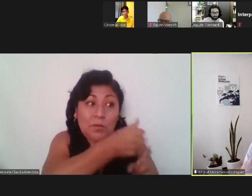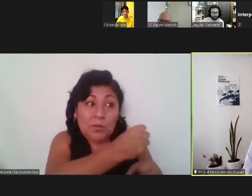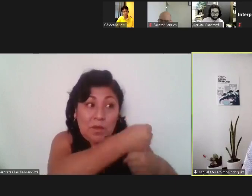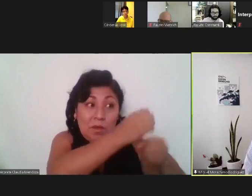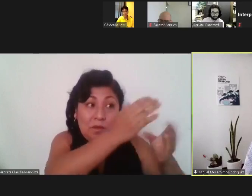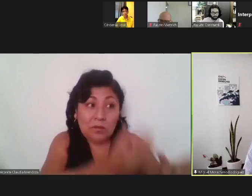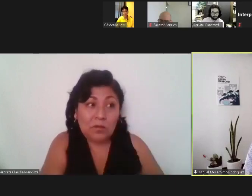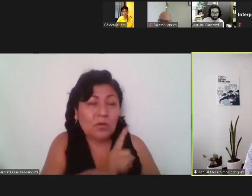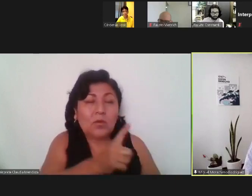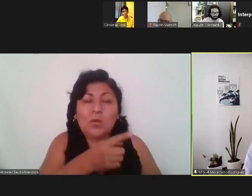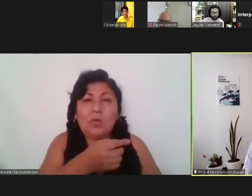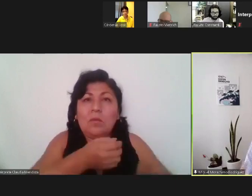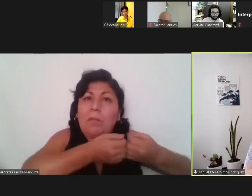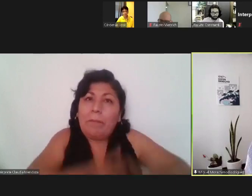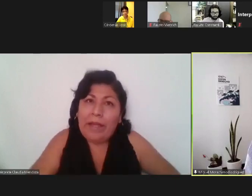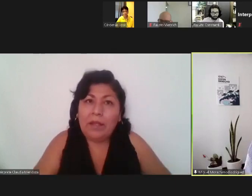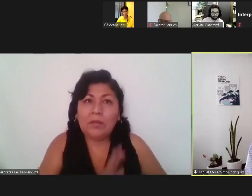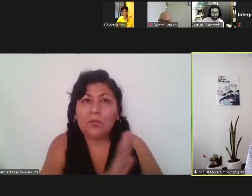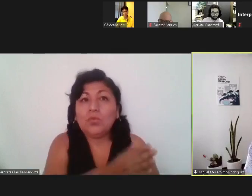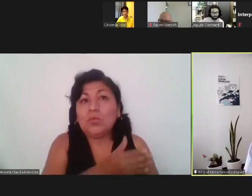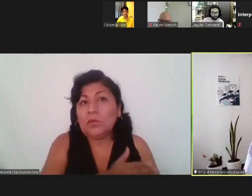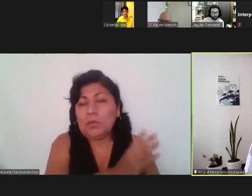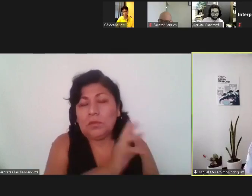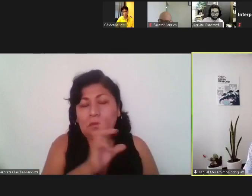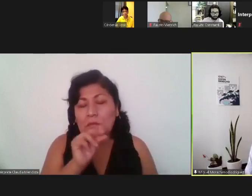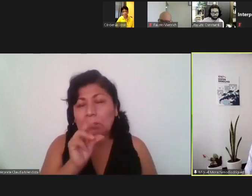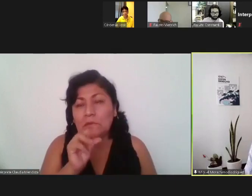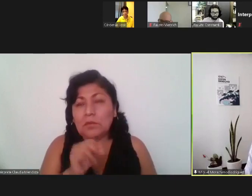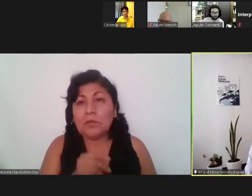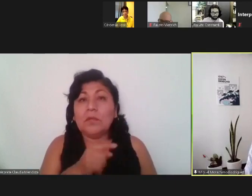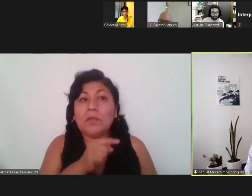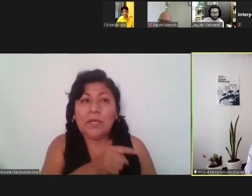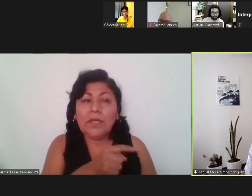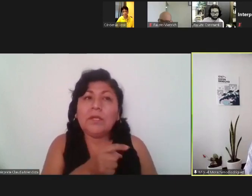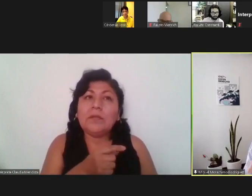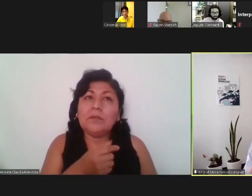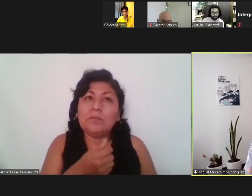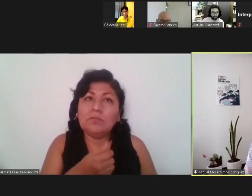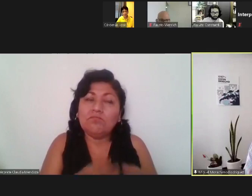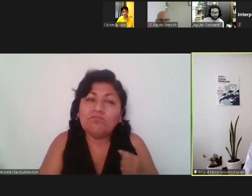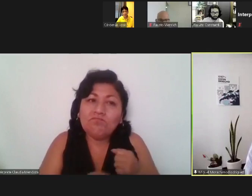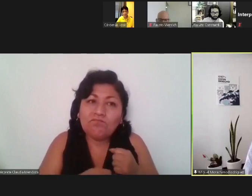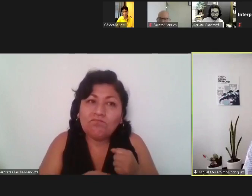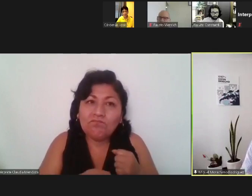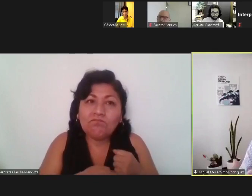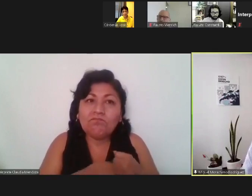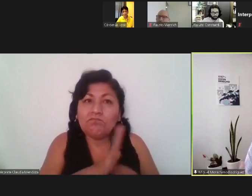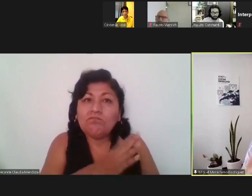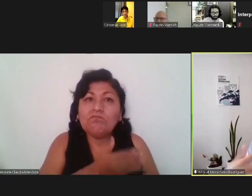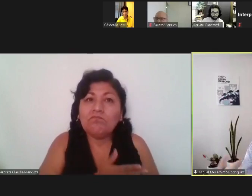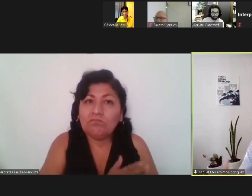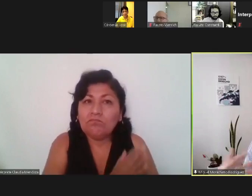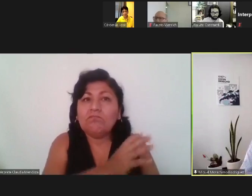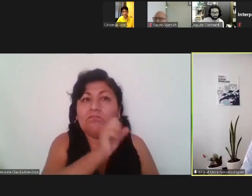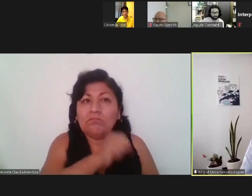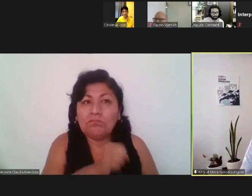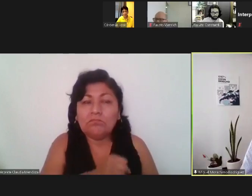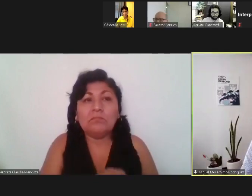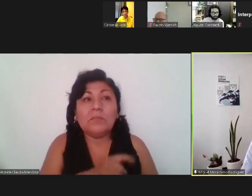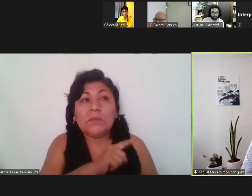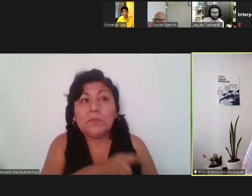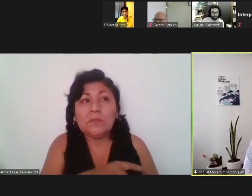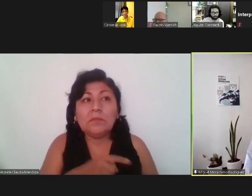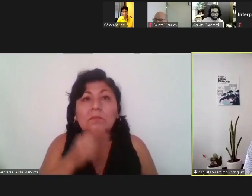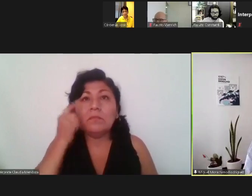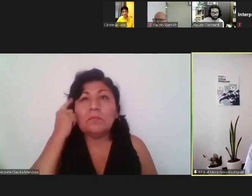no renuncia a sus derechos, al autor al continuar conservando todos sus derechos y continuar conservando la potestad de elegir difundir de otra manera su